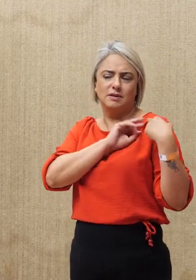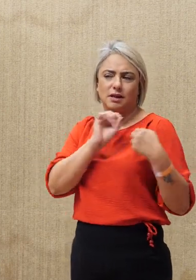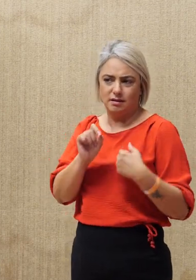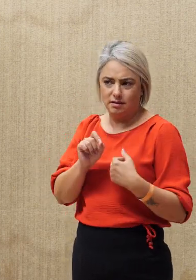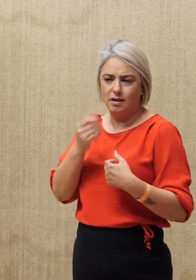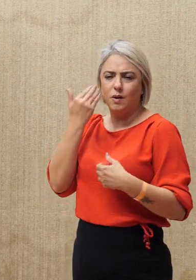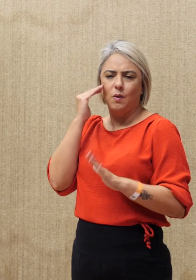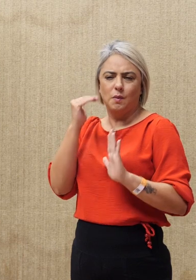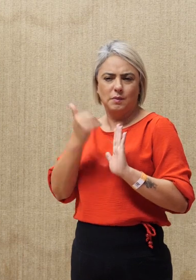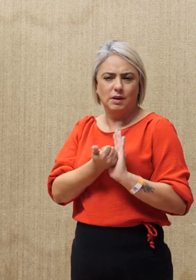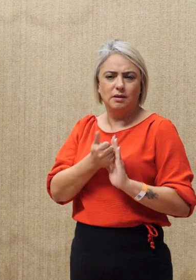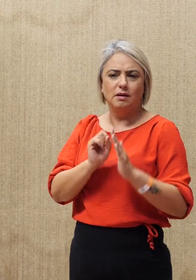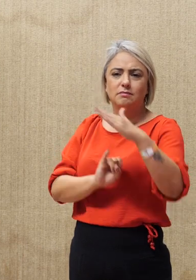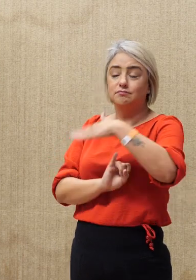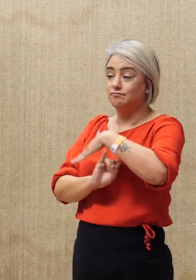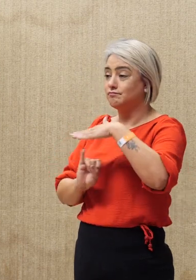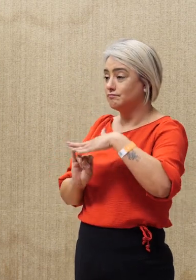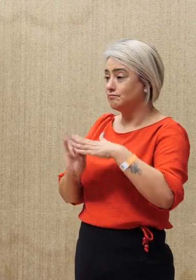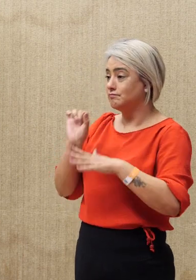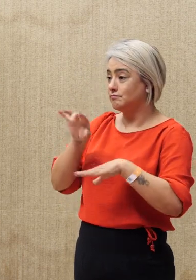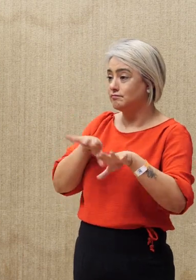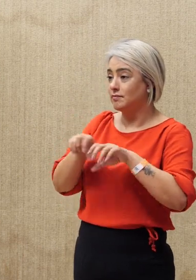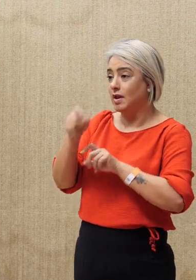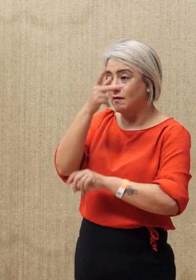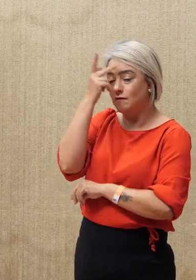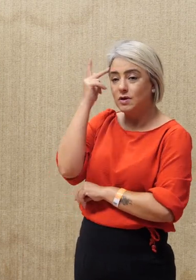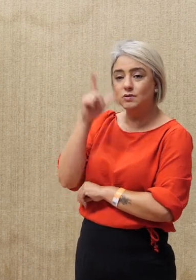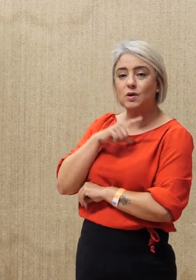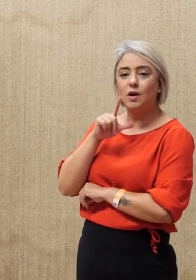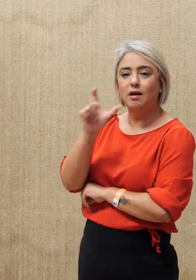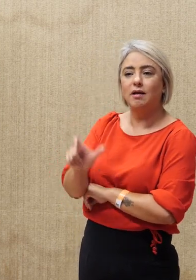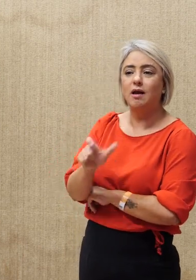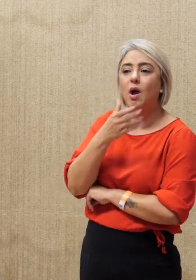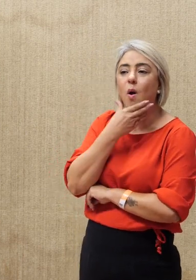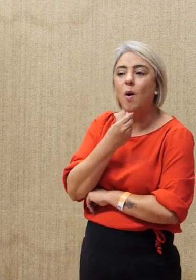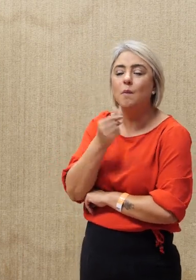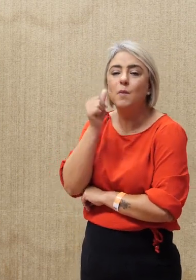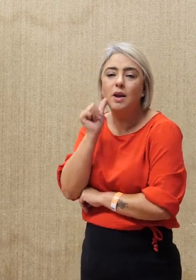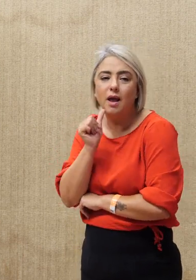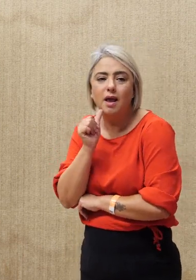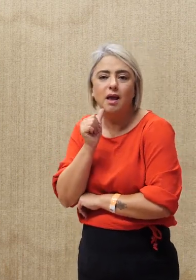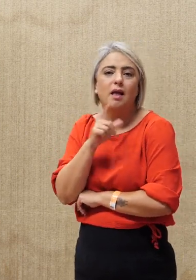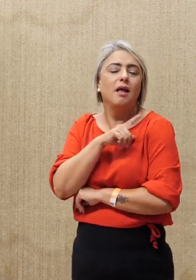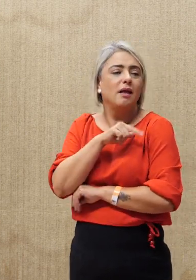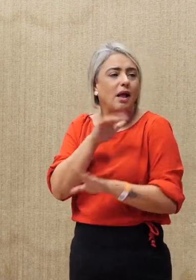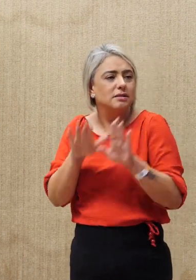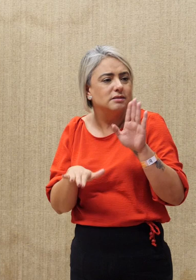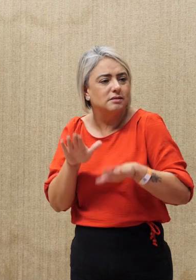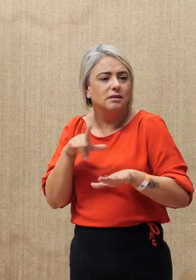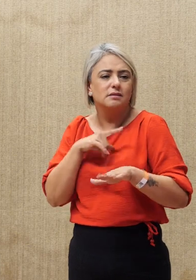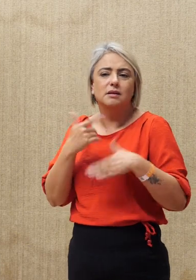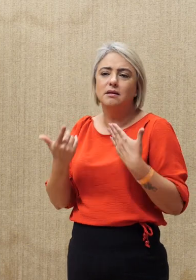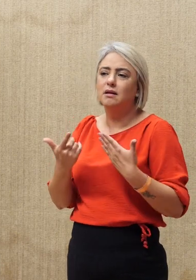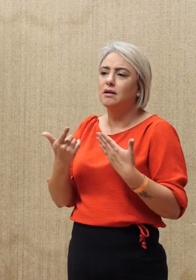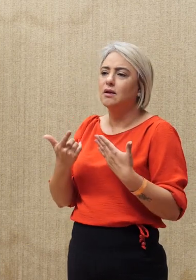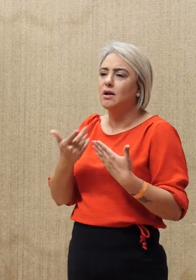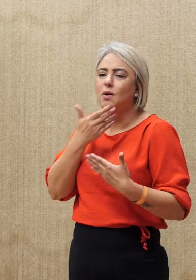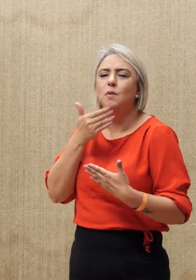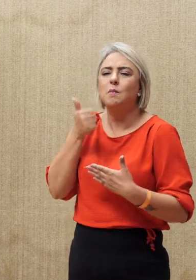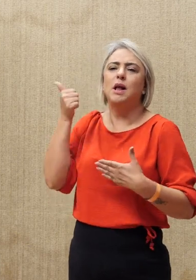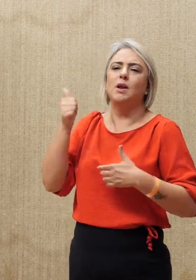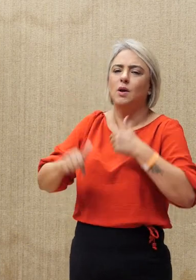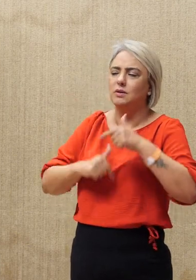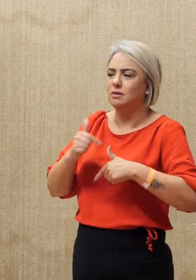tem que compreender que essas instituições são formadas por pessoas. São homens e mulheres que, na maioria das vezes, estão ali para dar o seu